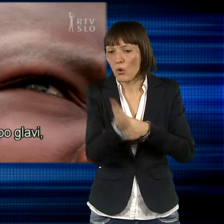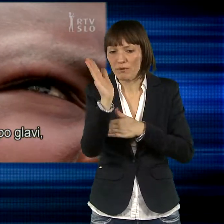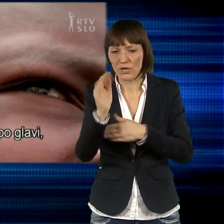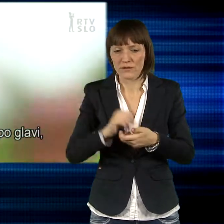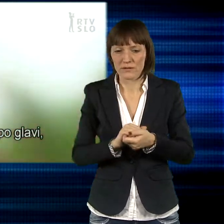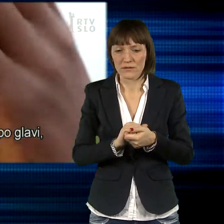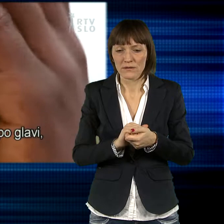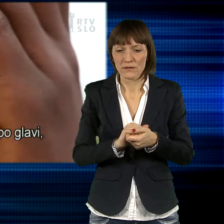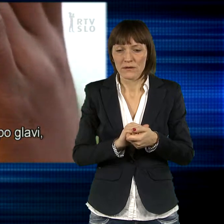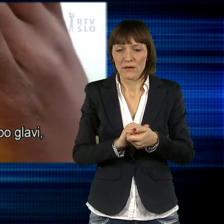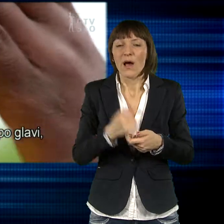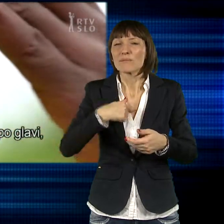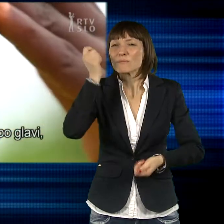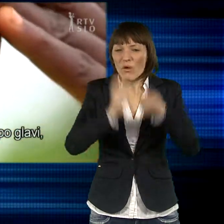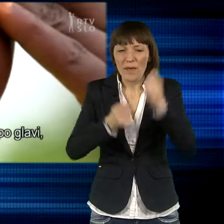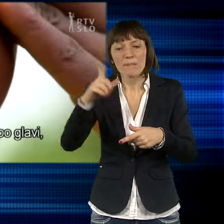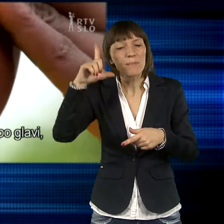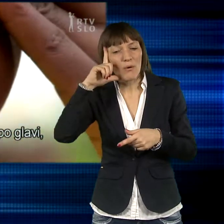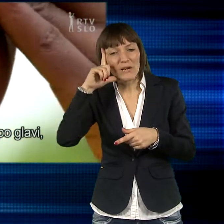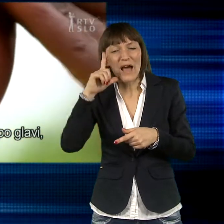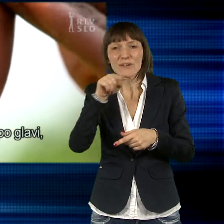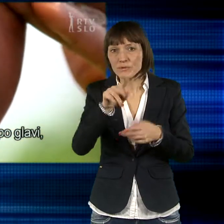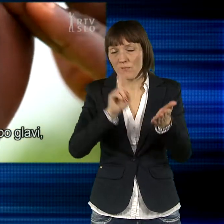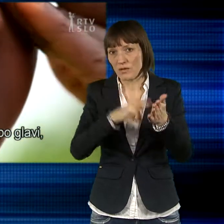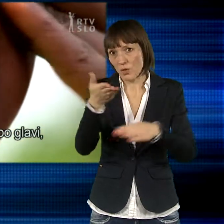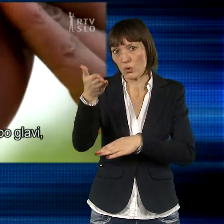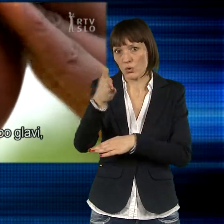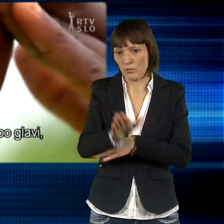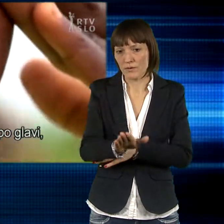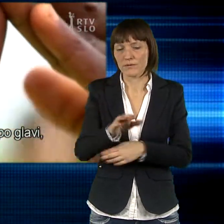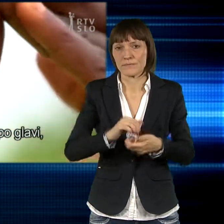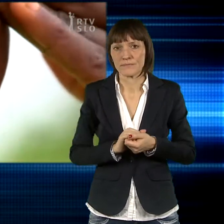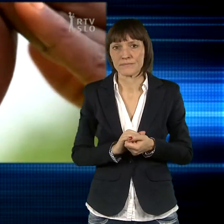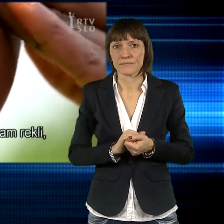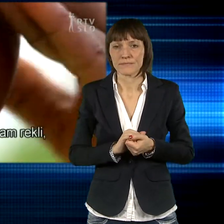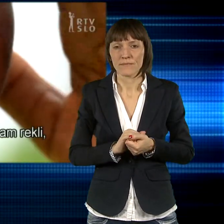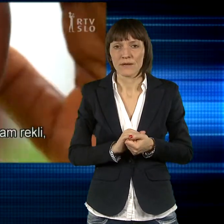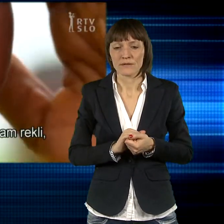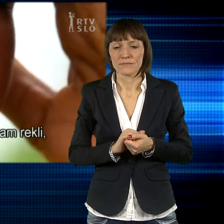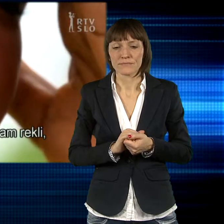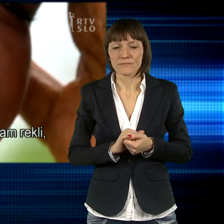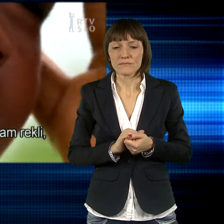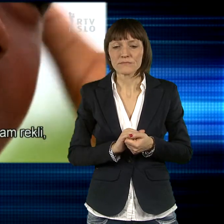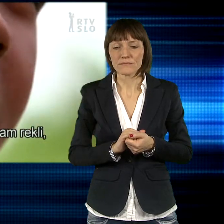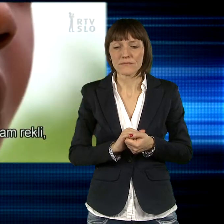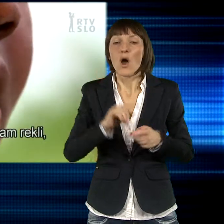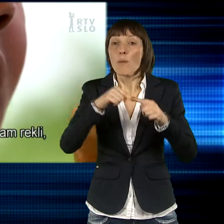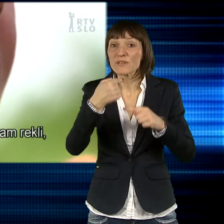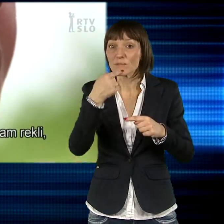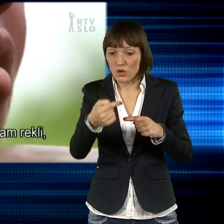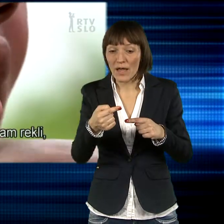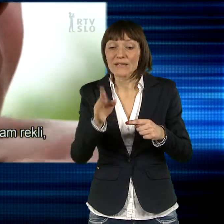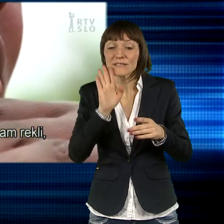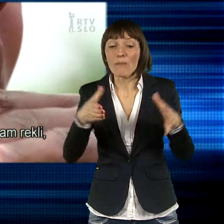akufi. Loka tobomaki bango biso batokendaki obema bango tozongi basangisi biso